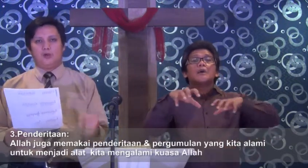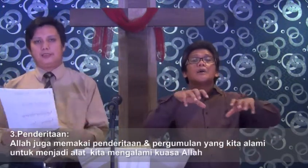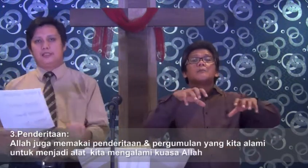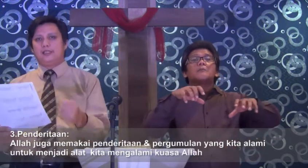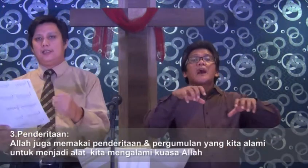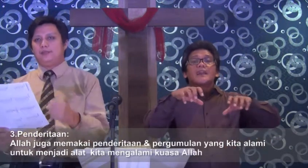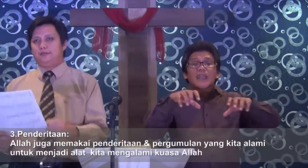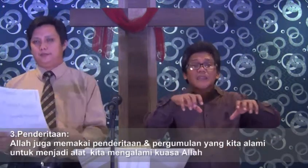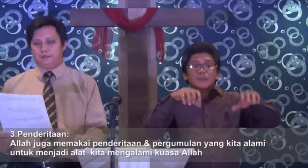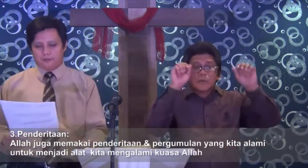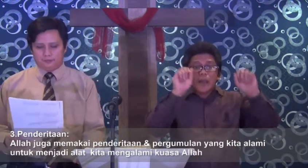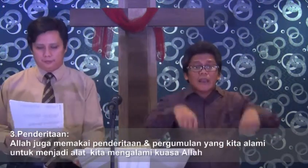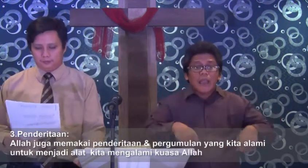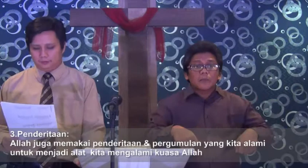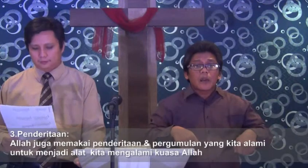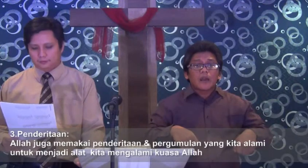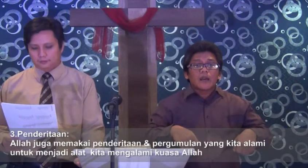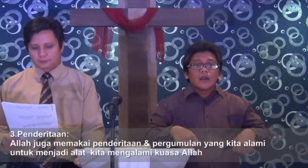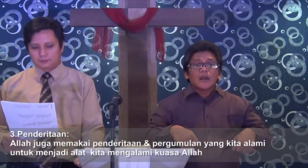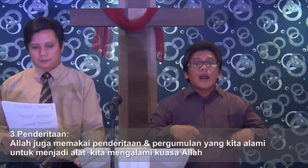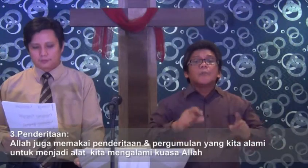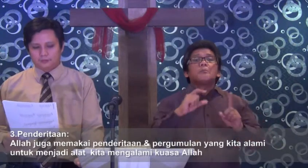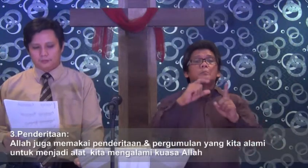mengalami kuasa Allah.